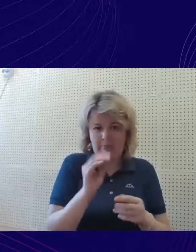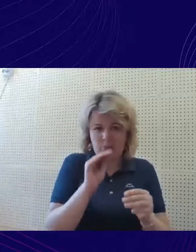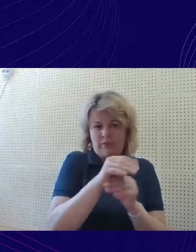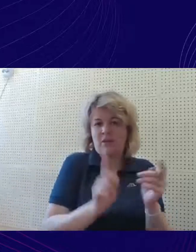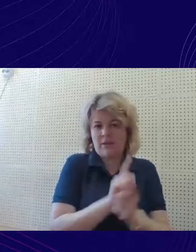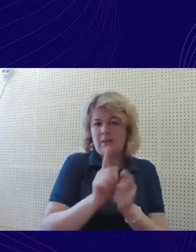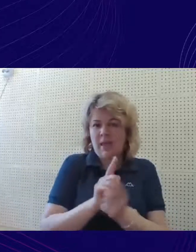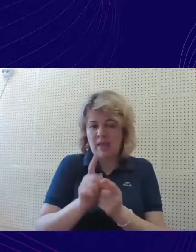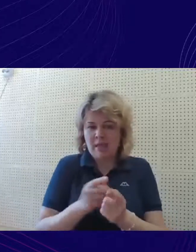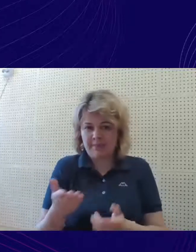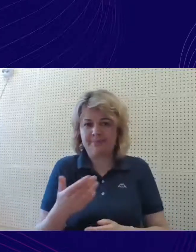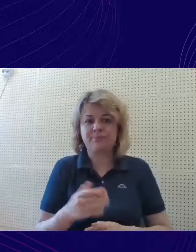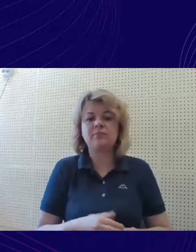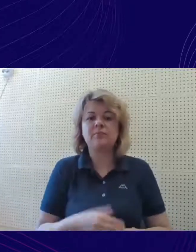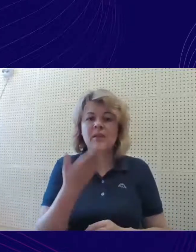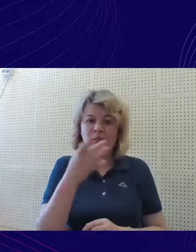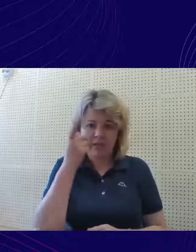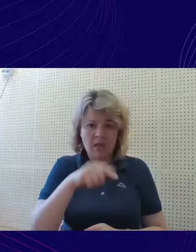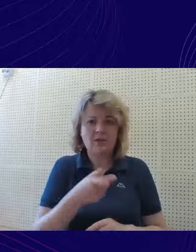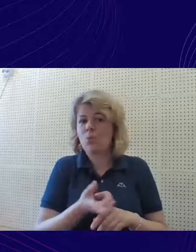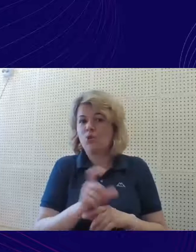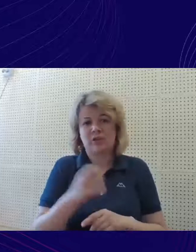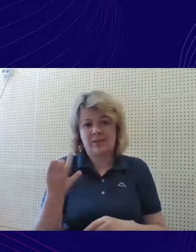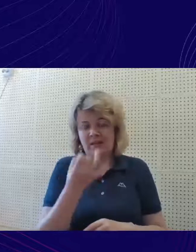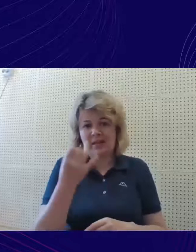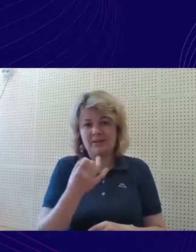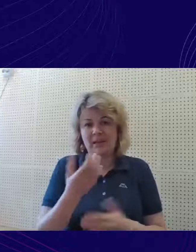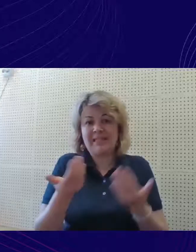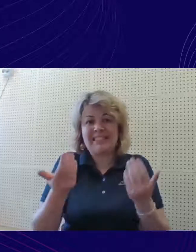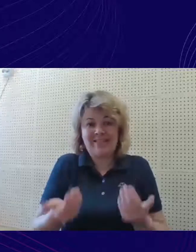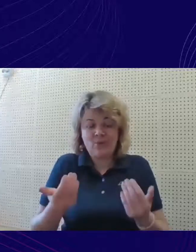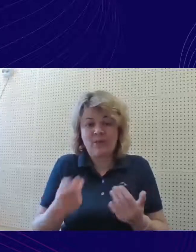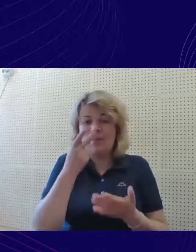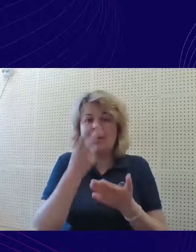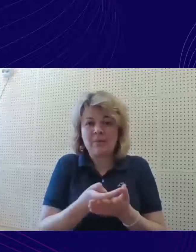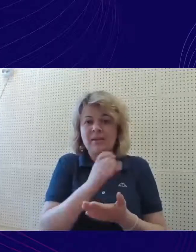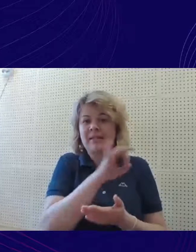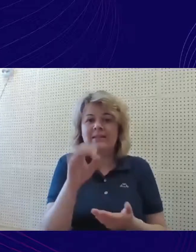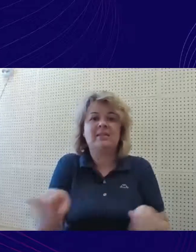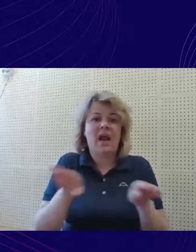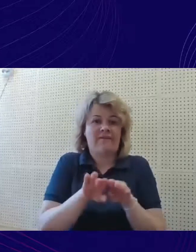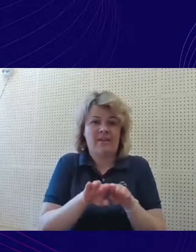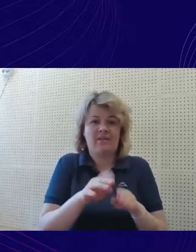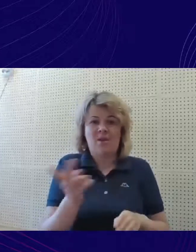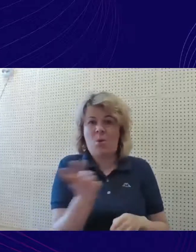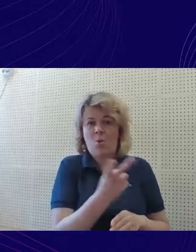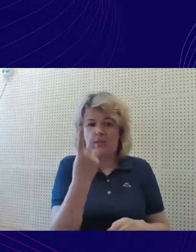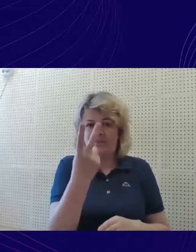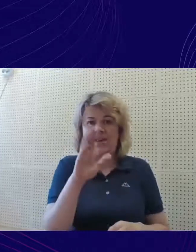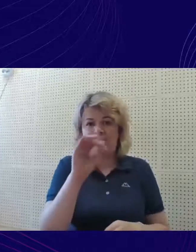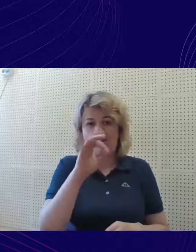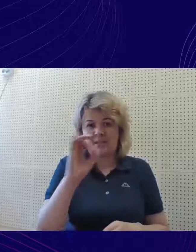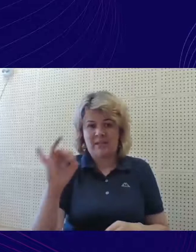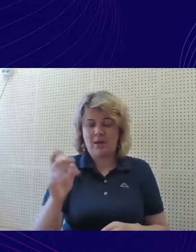знаете, это очень интересно посмотреть сегодня и сравнить две эти версии. Они обе